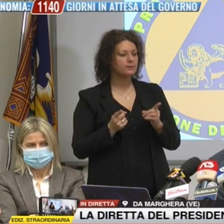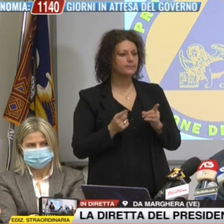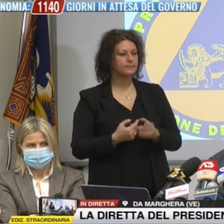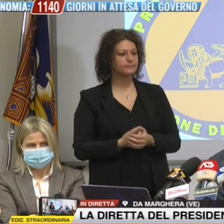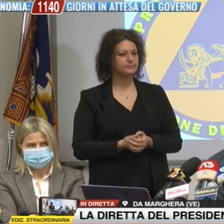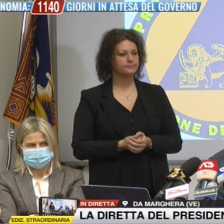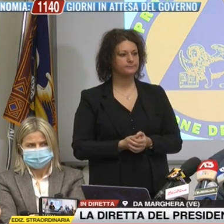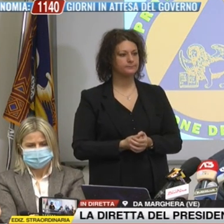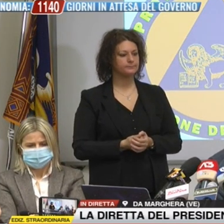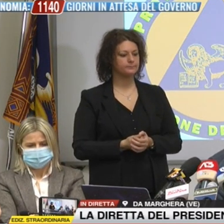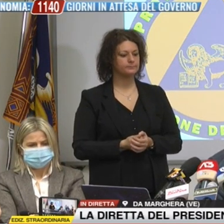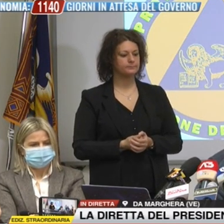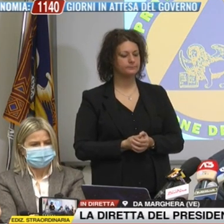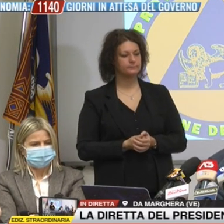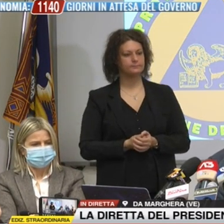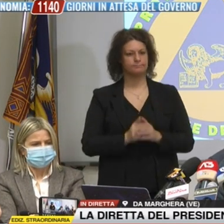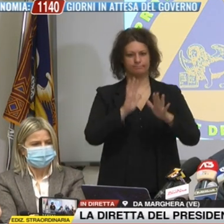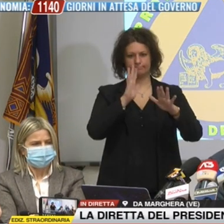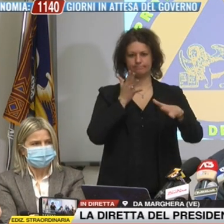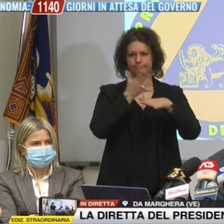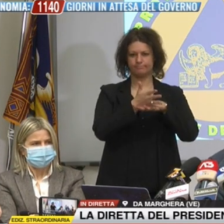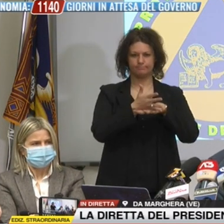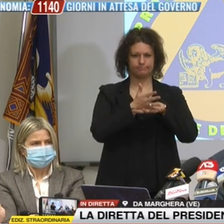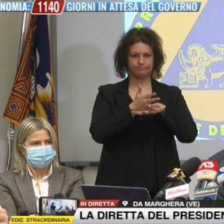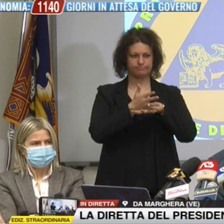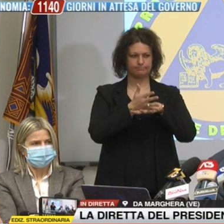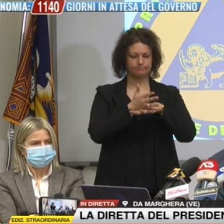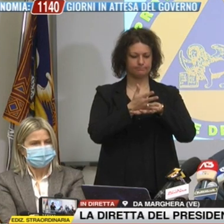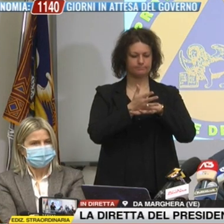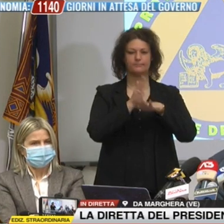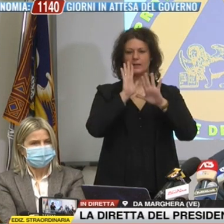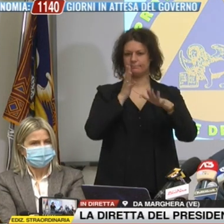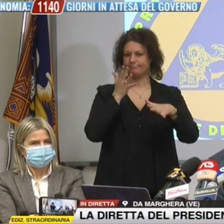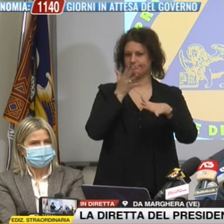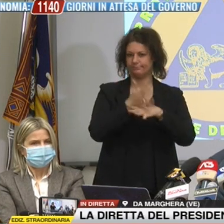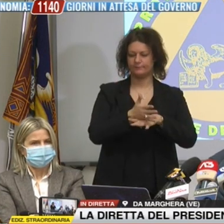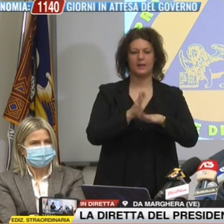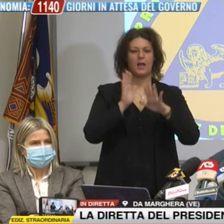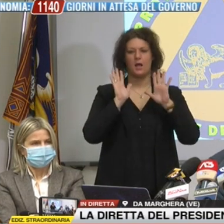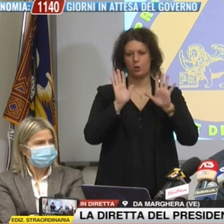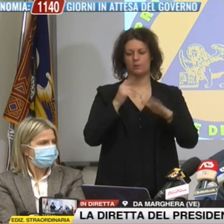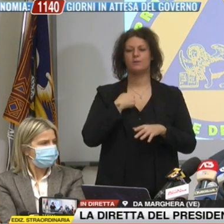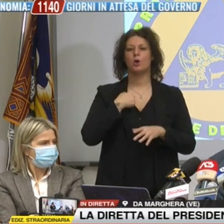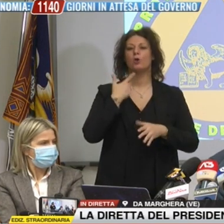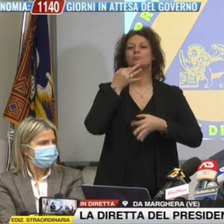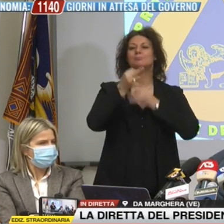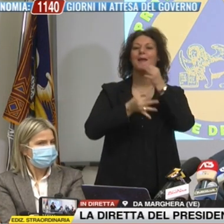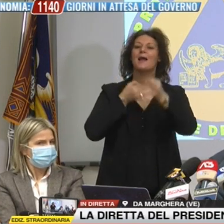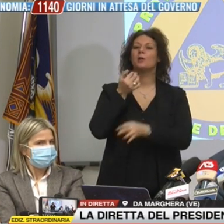passaggio, cioè il mio discorso di gravità deve, della malattia. Il mio discorso deve farvi intendere, certo,